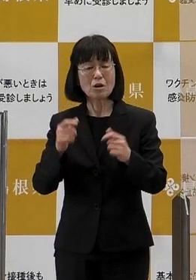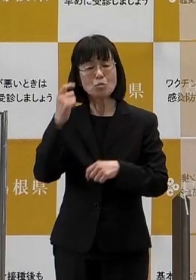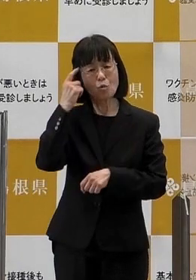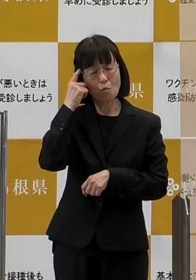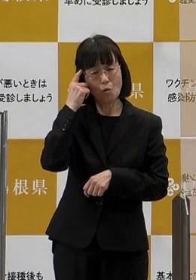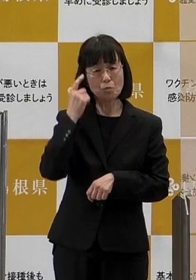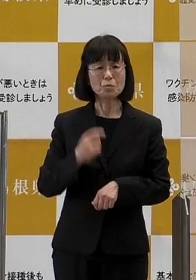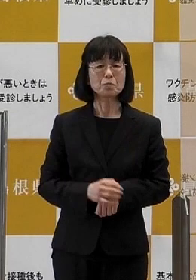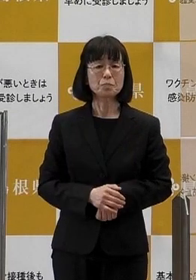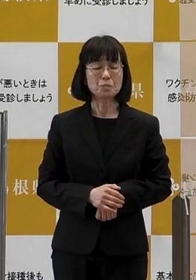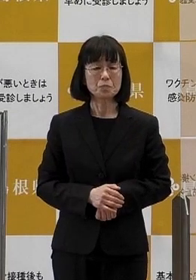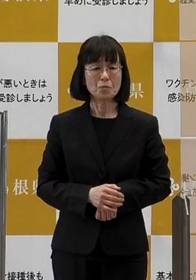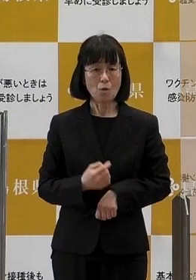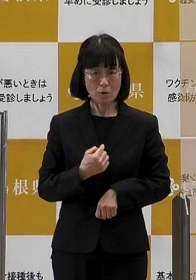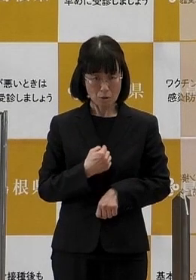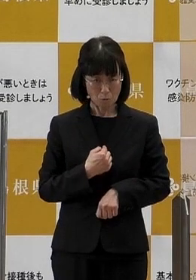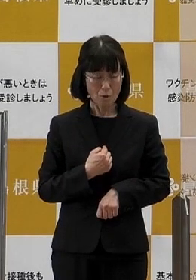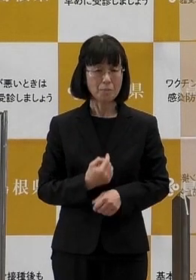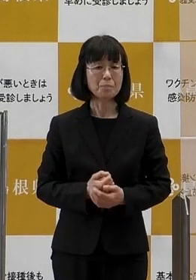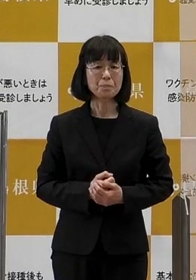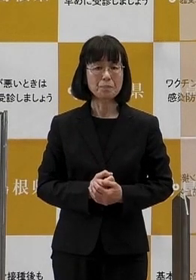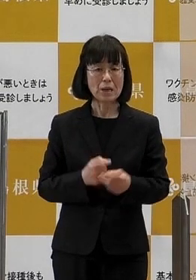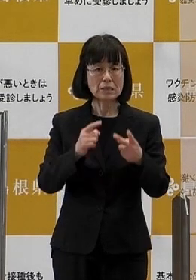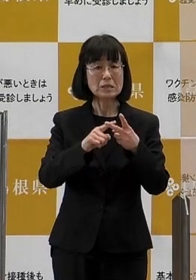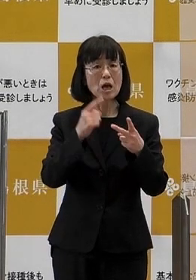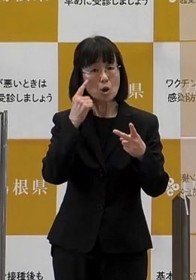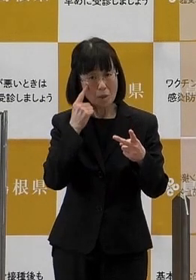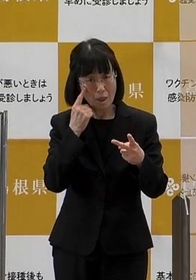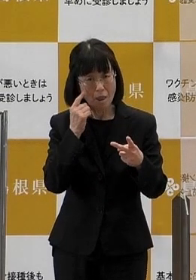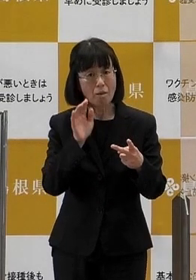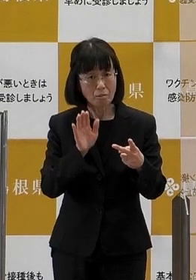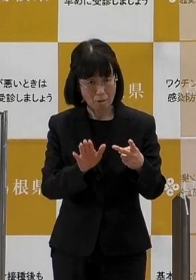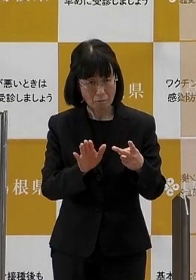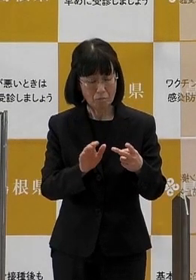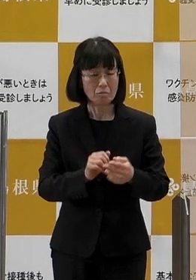正直申し上げて2回目ですよ。